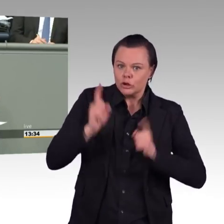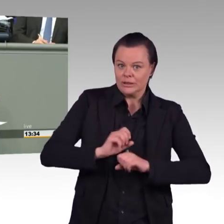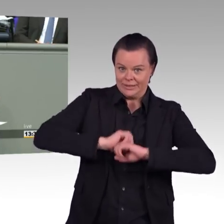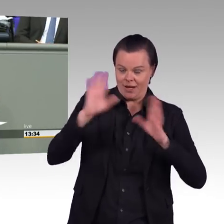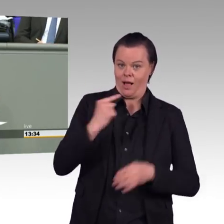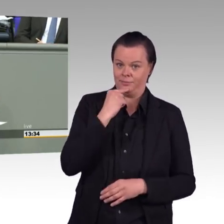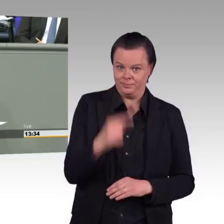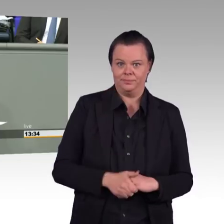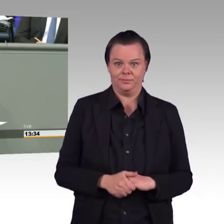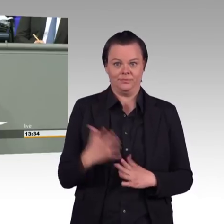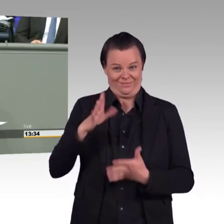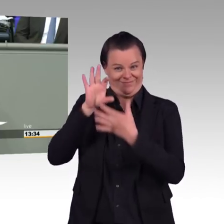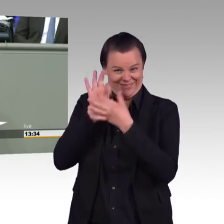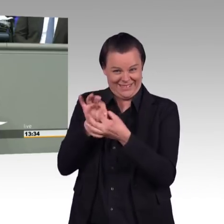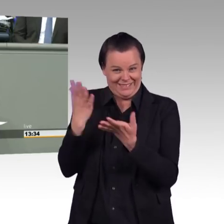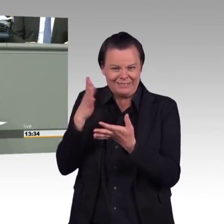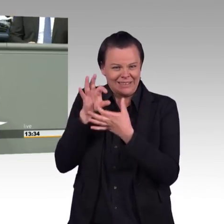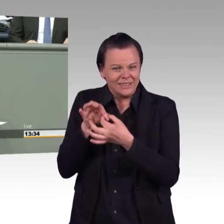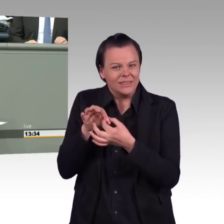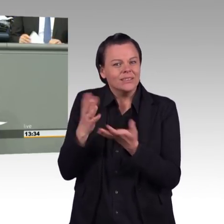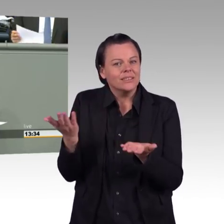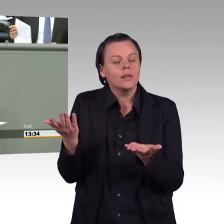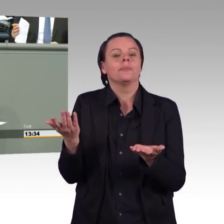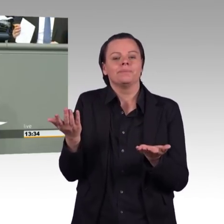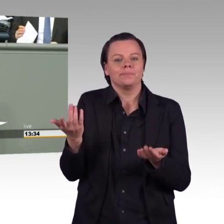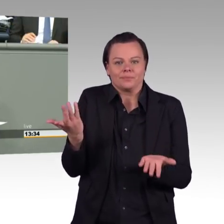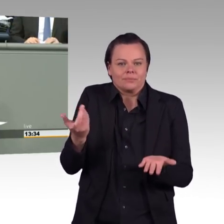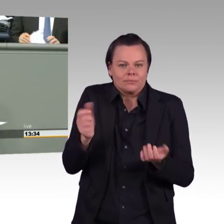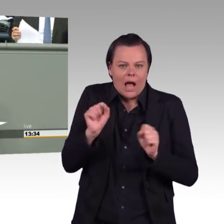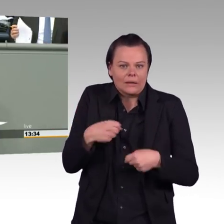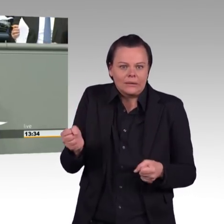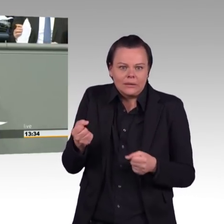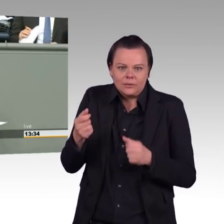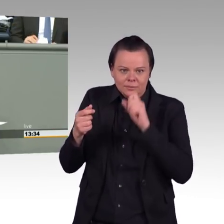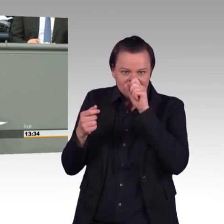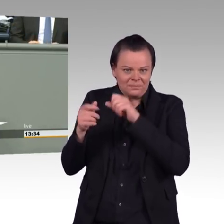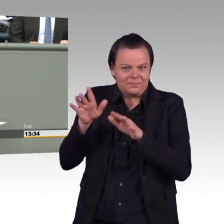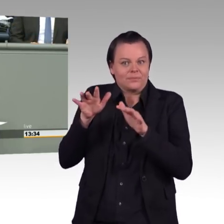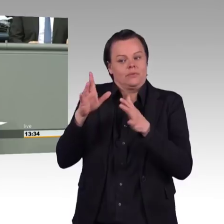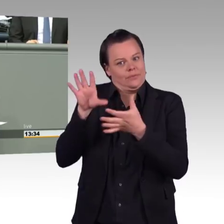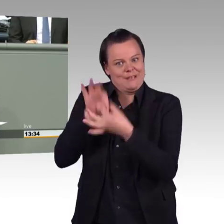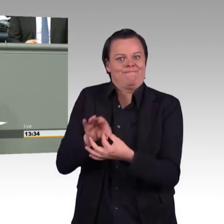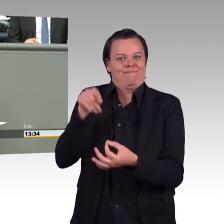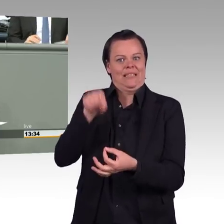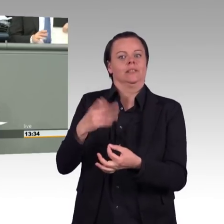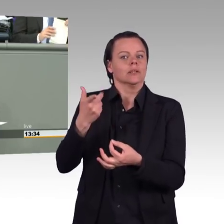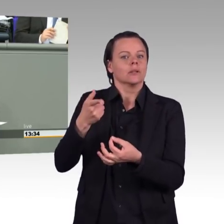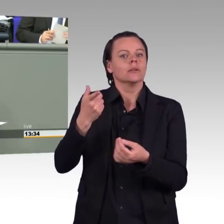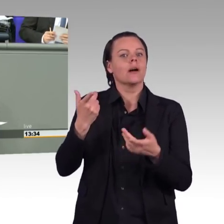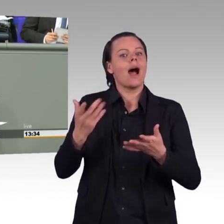ganz genau darauf, was wir, was Sie möglicherweise auch hätten schreiben können. Ich will es ganz kurz, ich mache es Ihnen ja sozusagen ganz einfach. Sie, Sie brauchen einfach